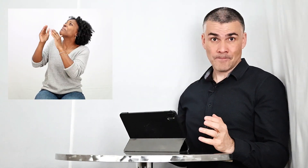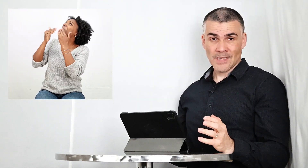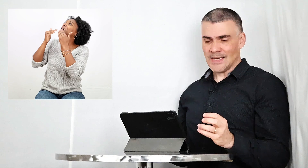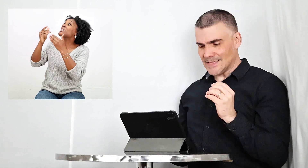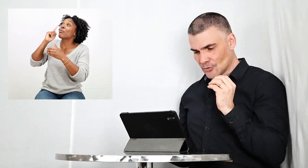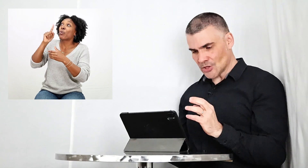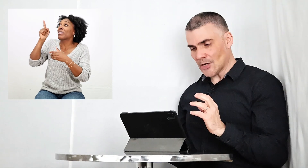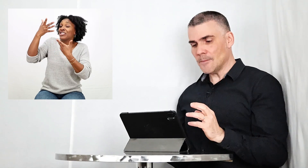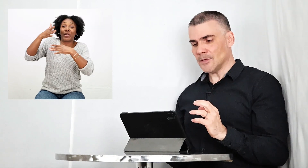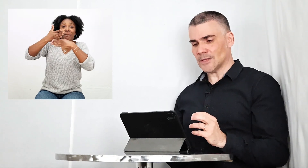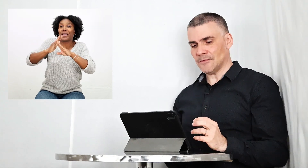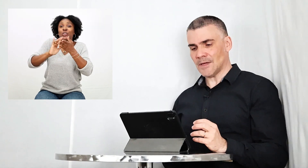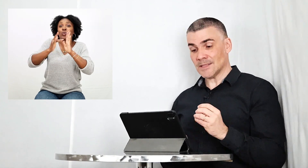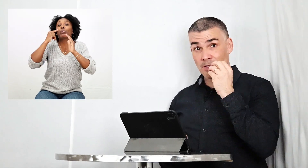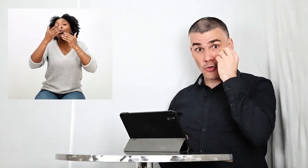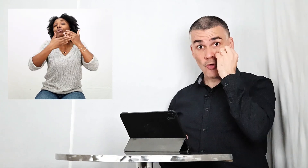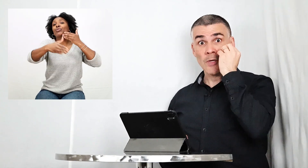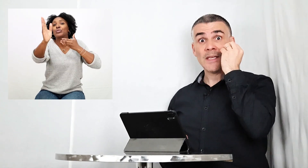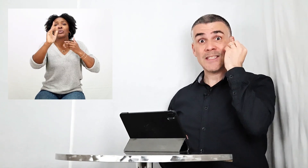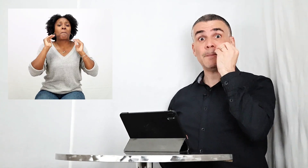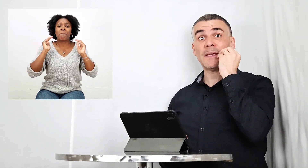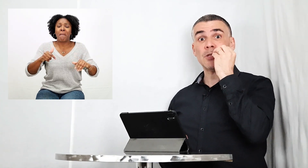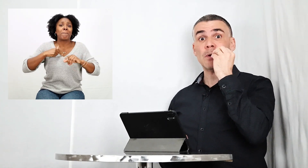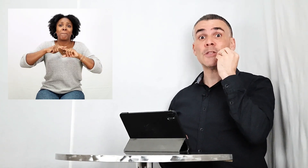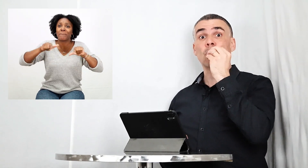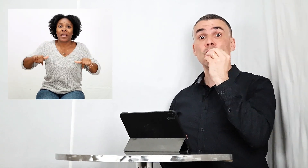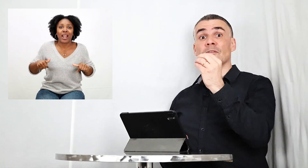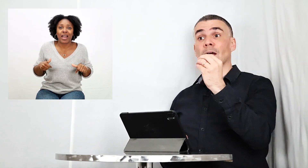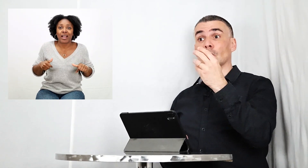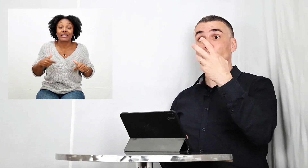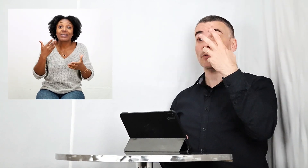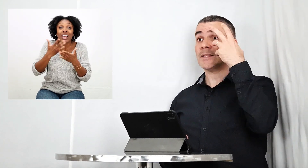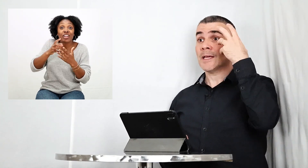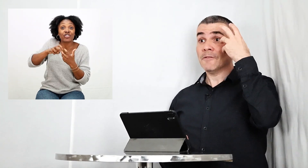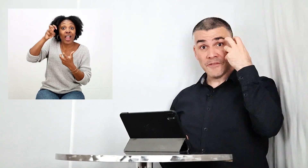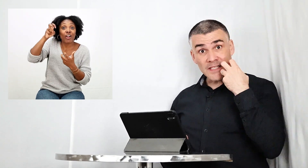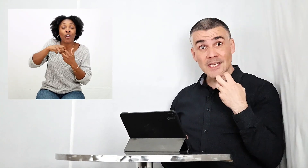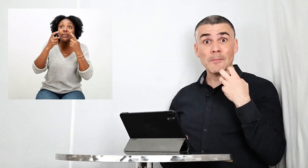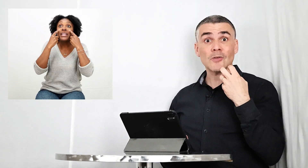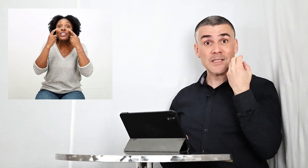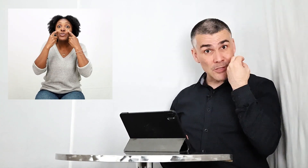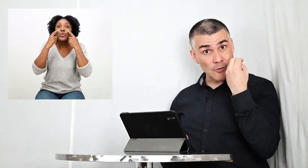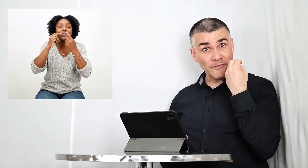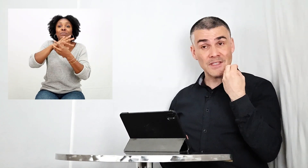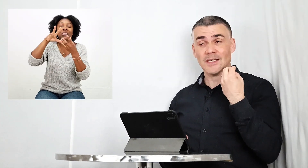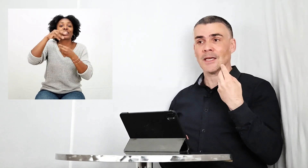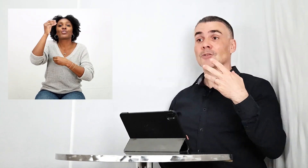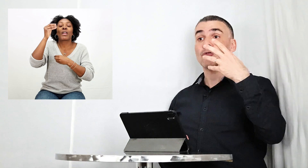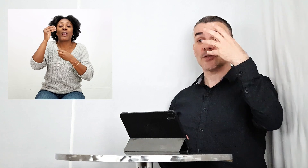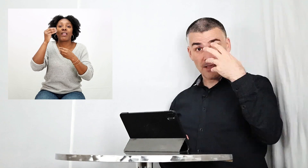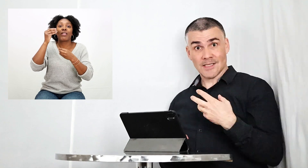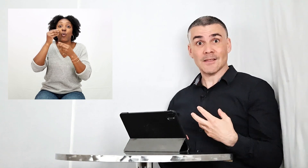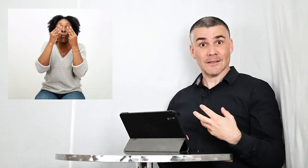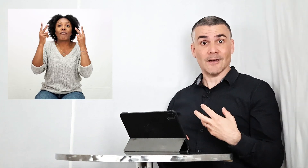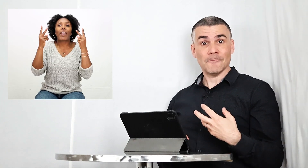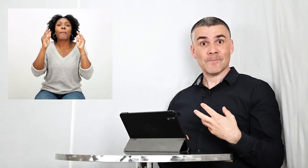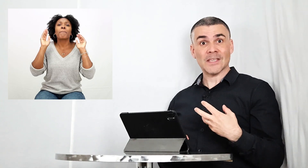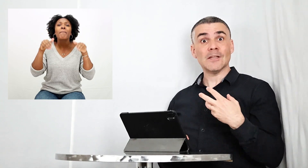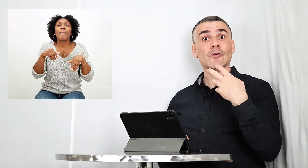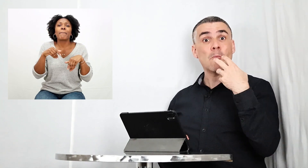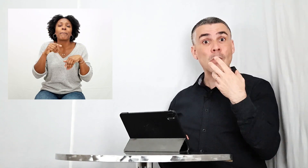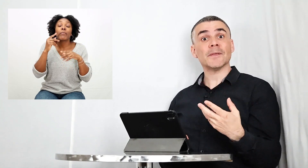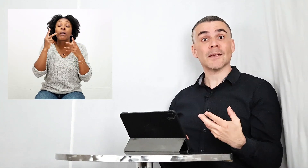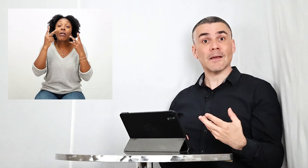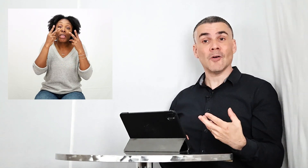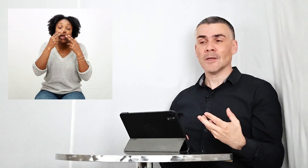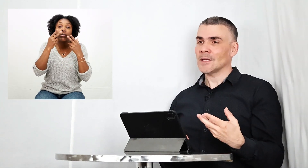prévu. Et c'est ce que Jacob est en train de faire. Ses yeux spirituels sont ouverts alors que peut-être physiquement, ses yeux physiques sont en train de s'éteindre et